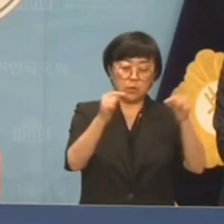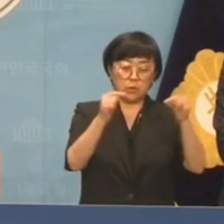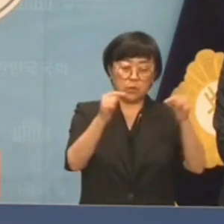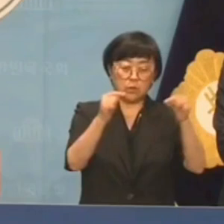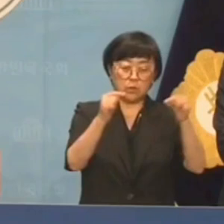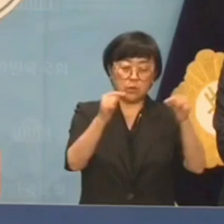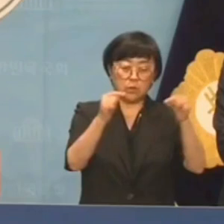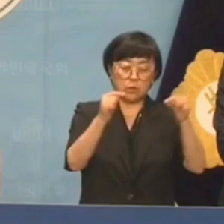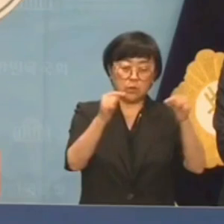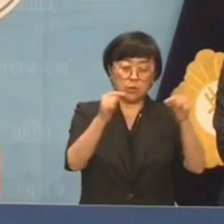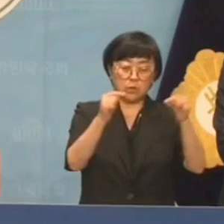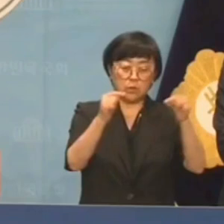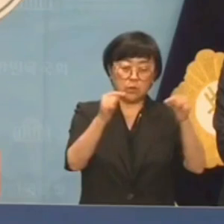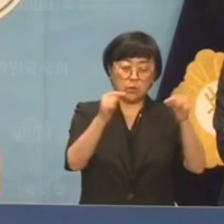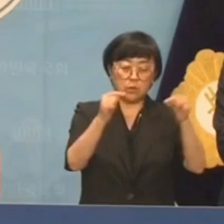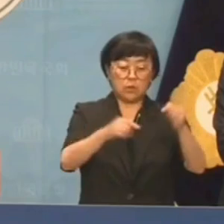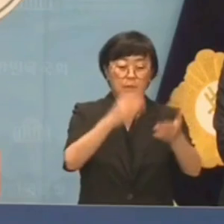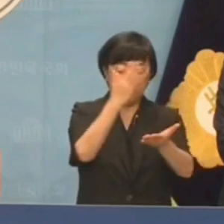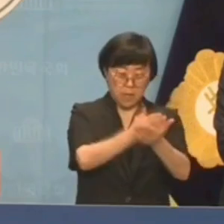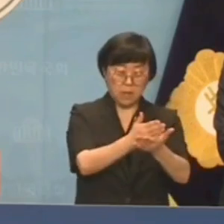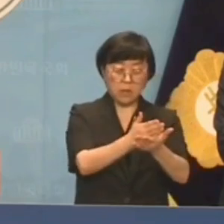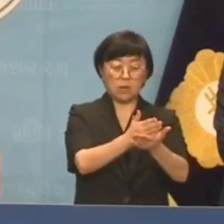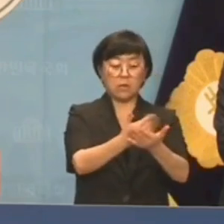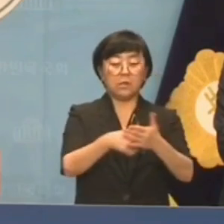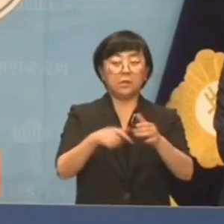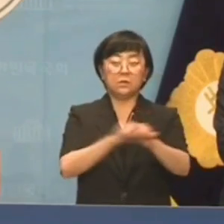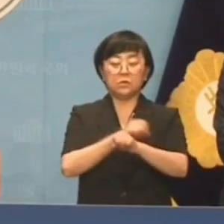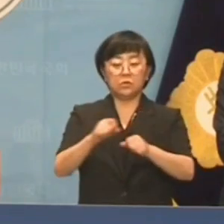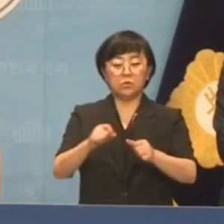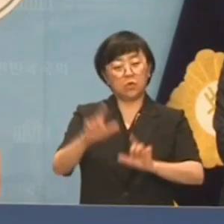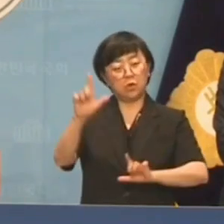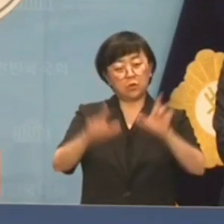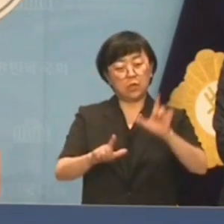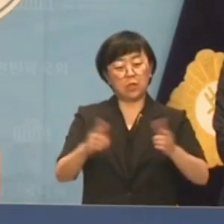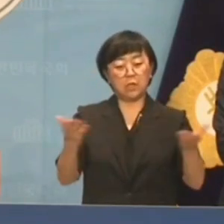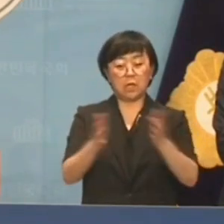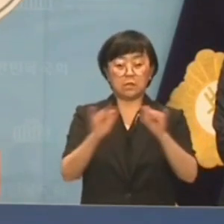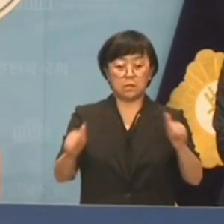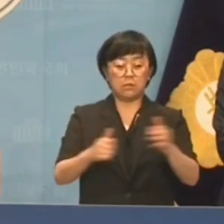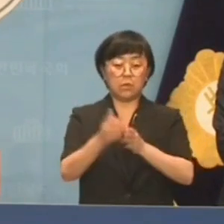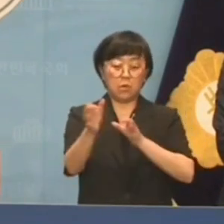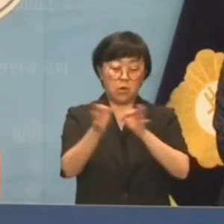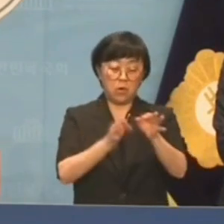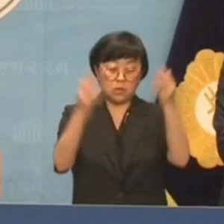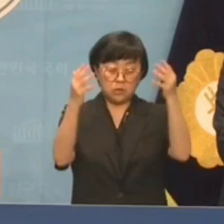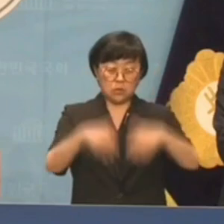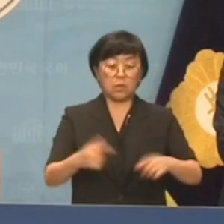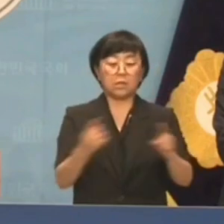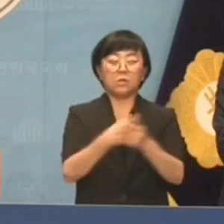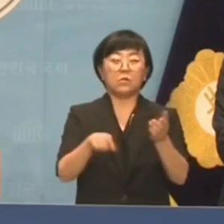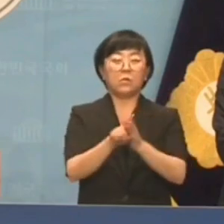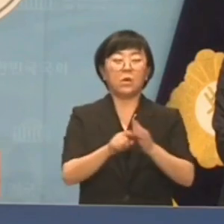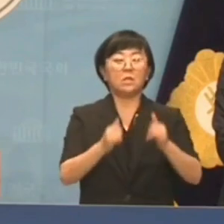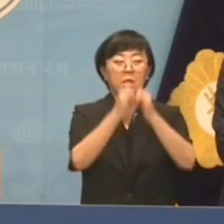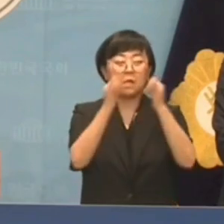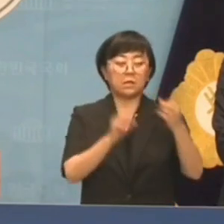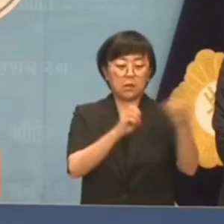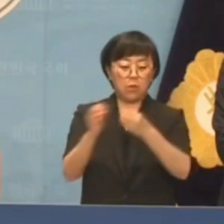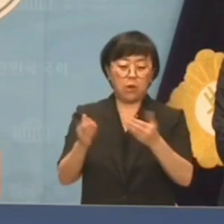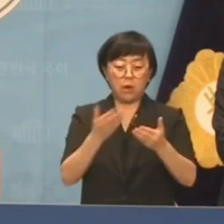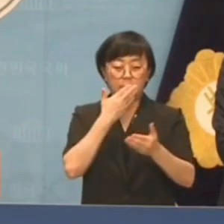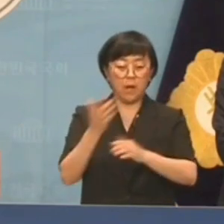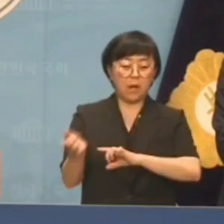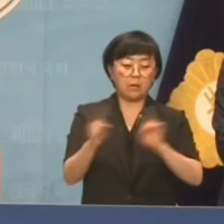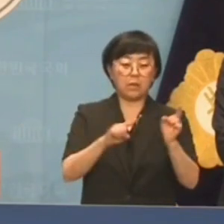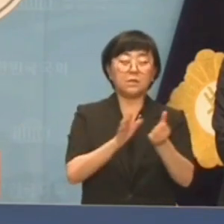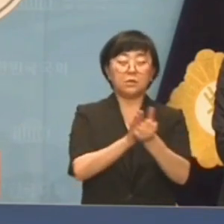고려하여 법적 교섭이 아니더라도 특수 형태 근로 종사자의 거래조건 개선을 위한 사회적 대화가 활성화될 수 있도록